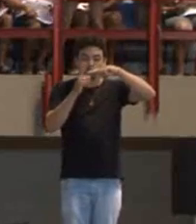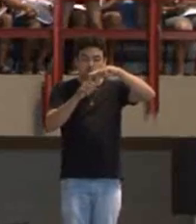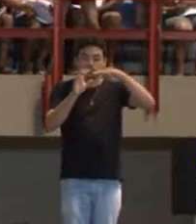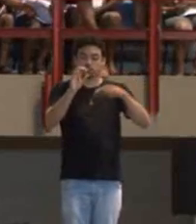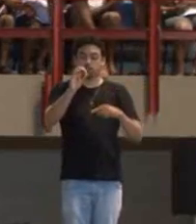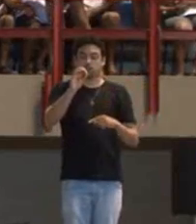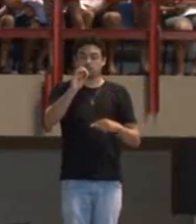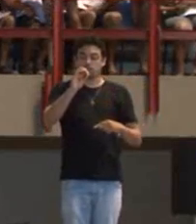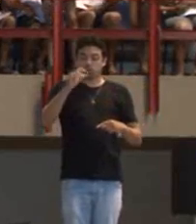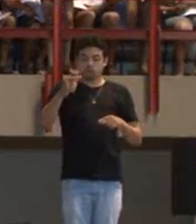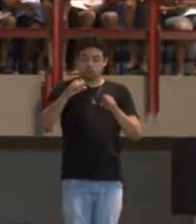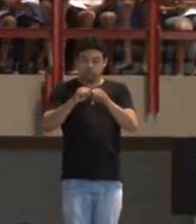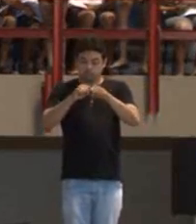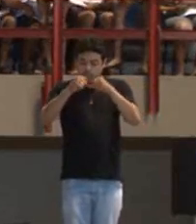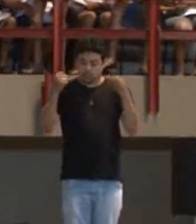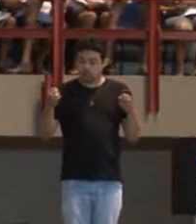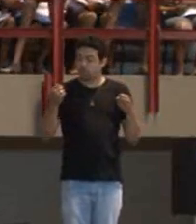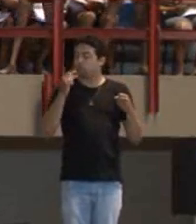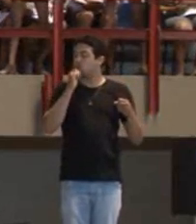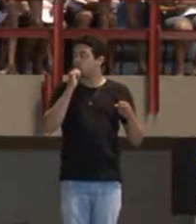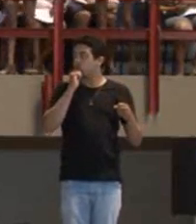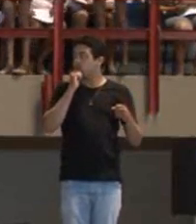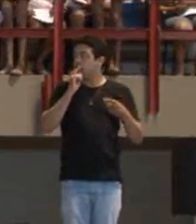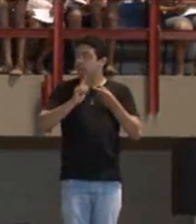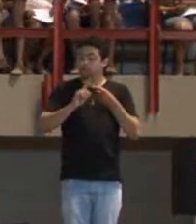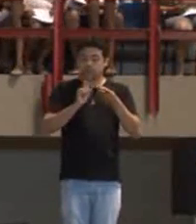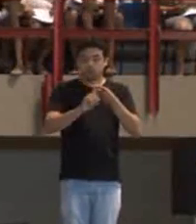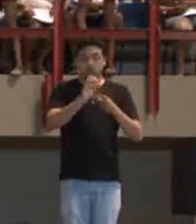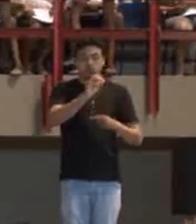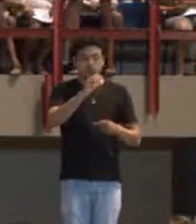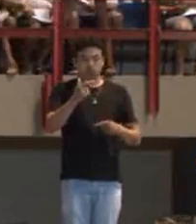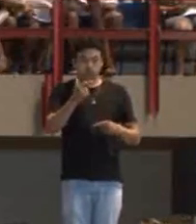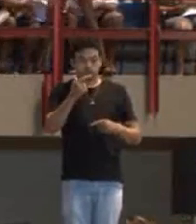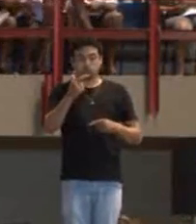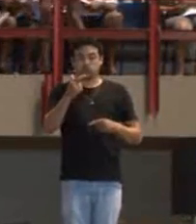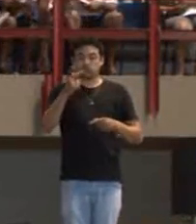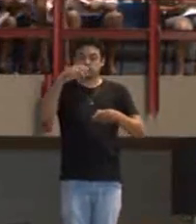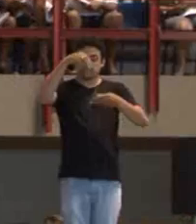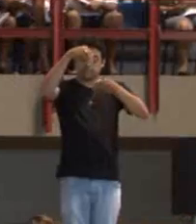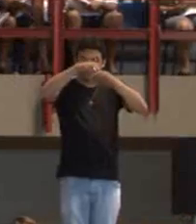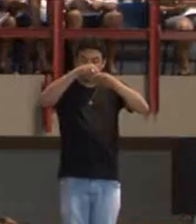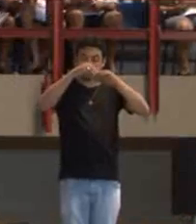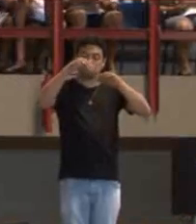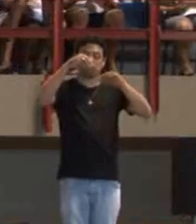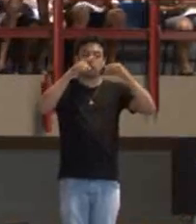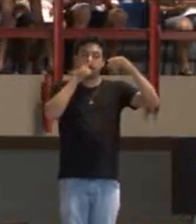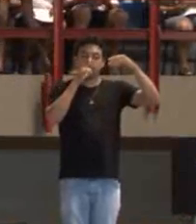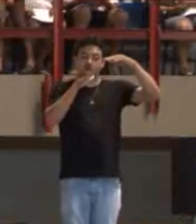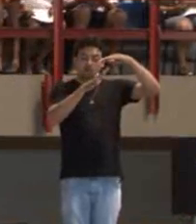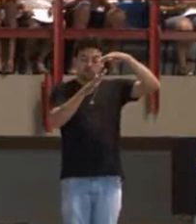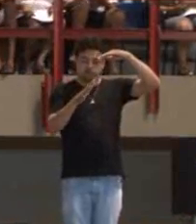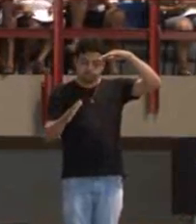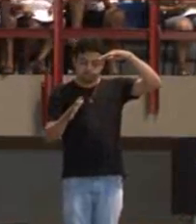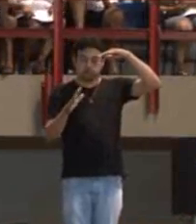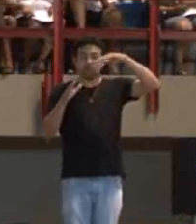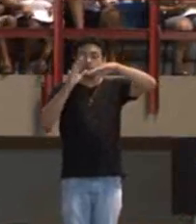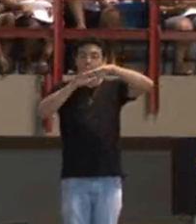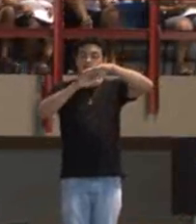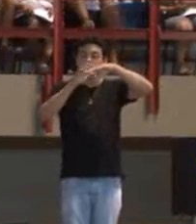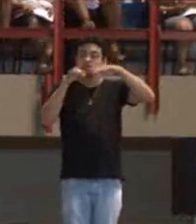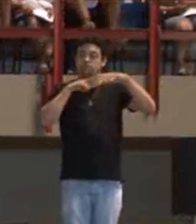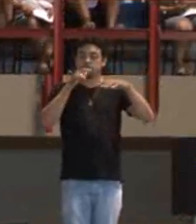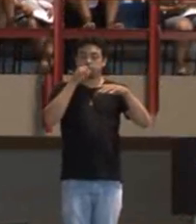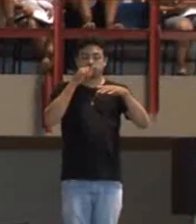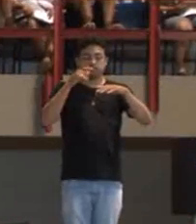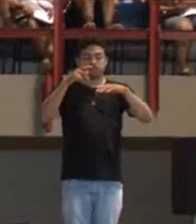de água e aí... Não, gente, ele respira o oxigênio que está o quê? Dissolvido na água. Esse petróleo